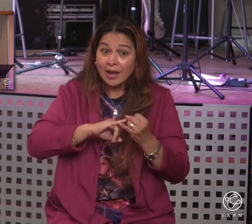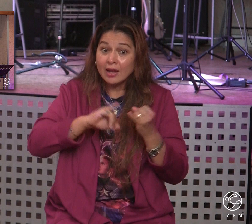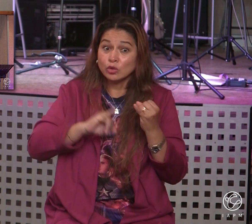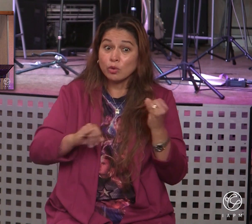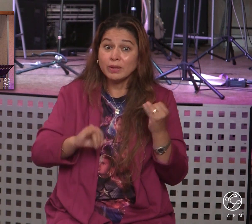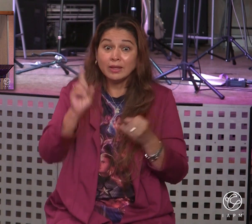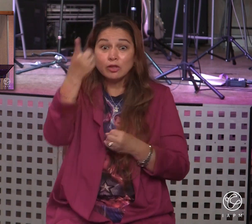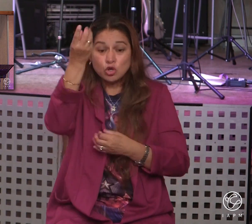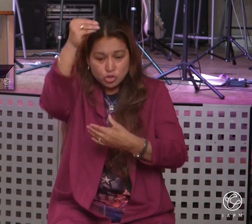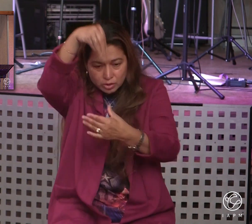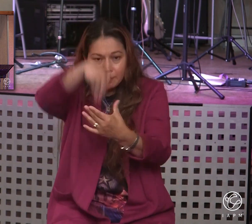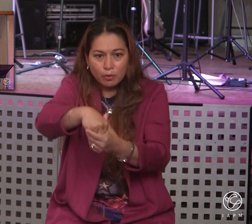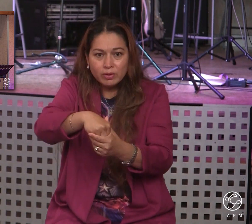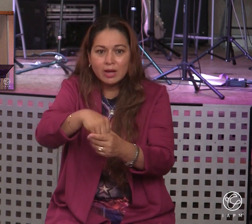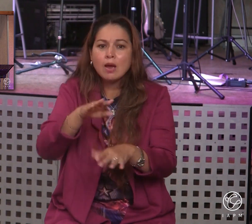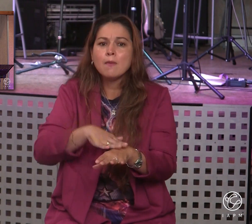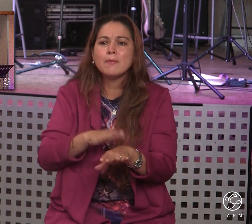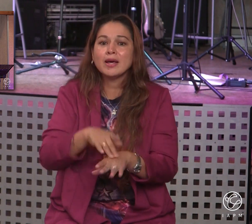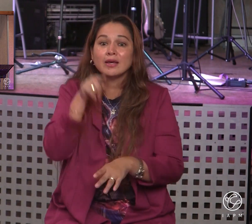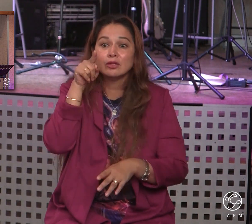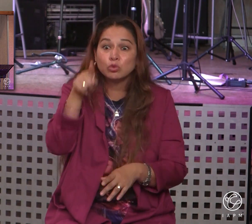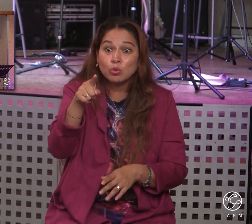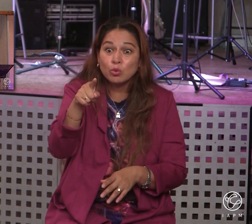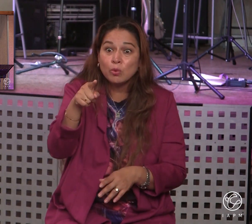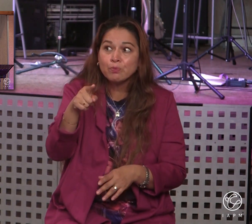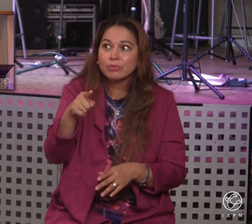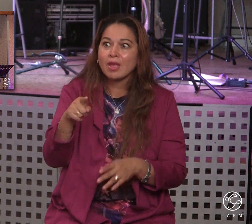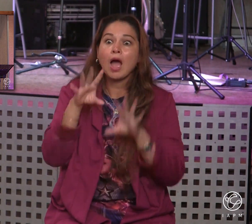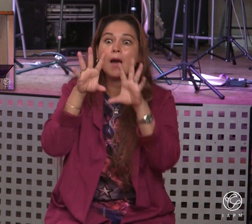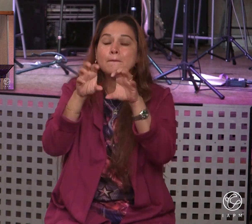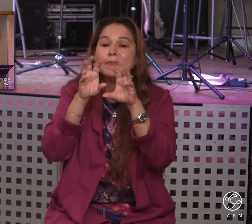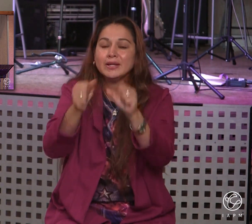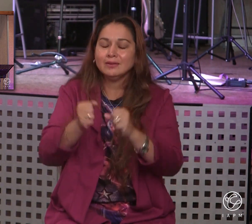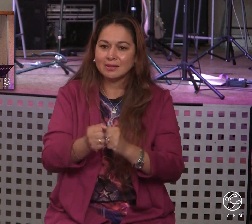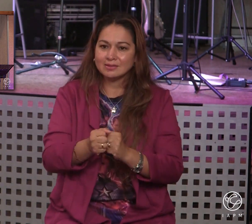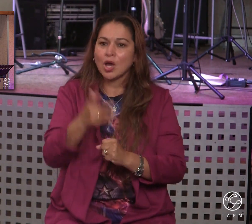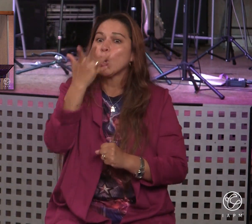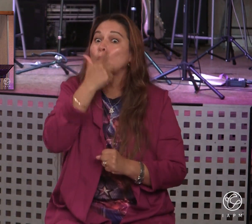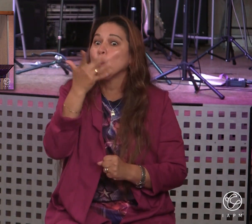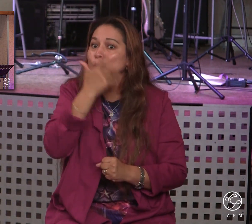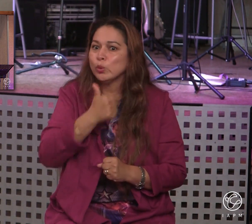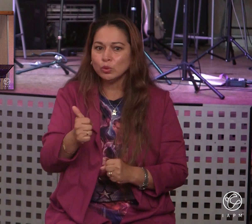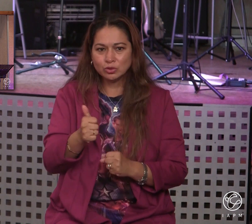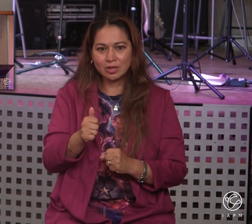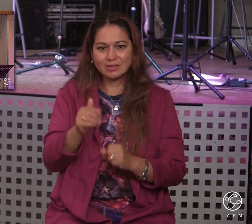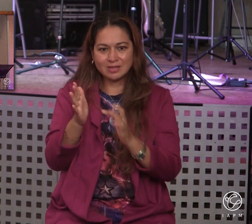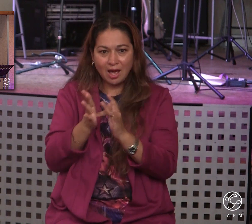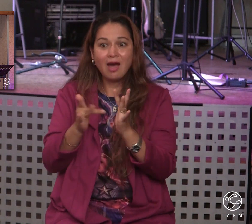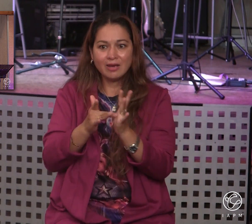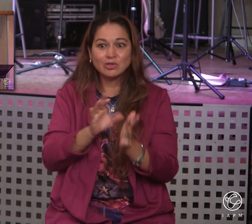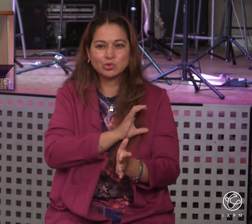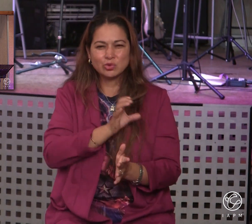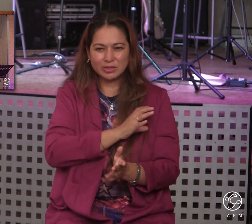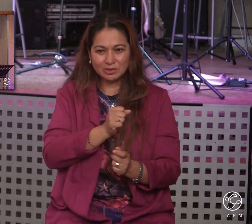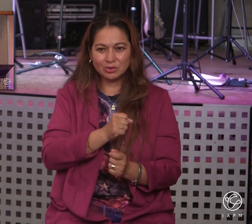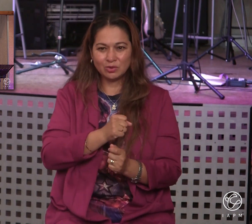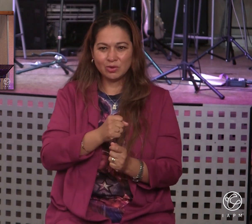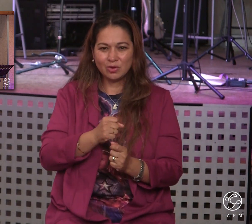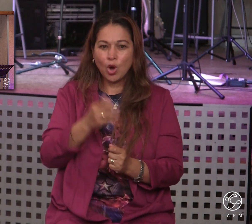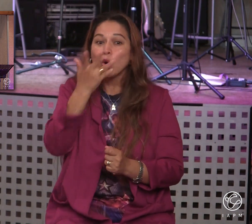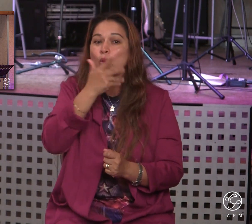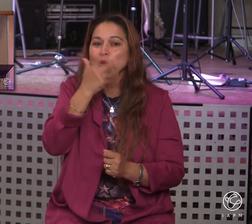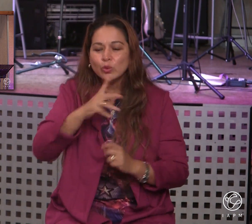Hijo de Dios. No, verdaderamente no hay ningún lugar a dudas de que este es el Hijo de Dios. Pero tuvieron que